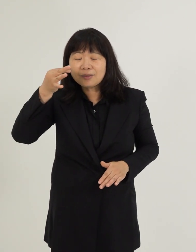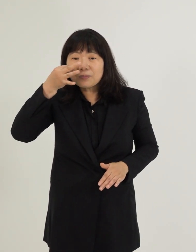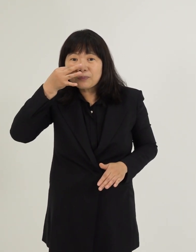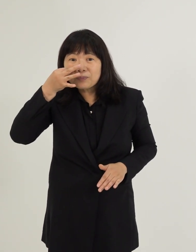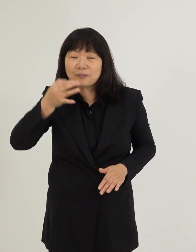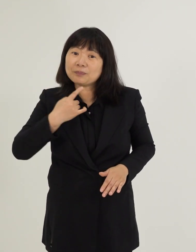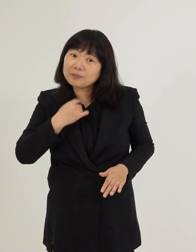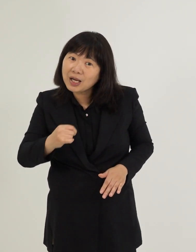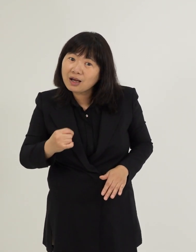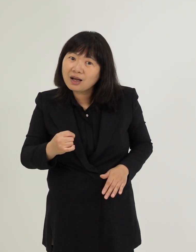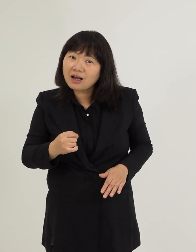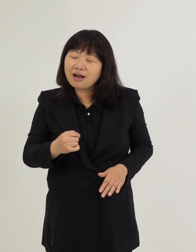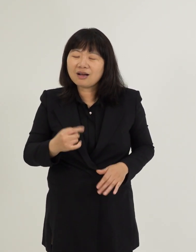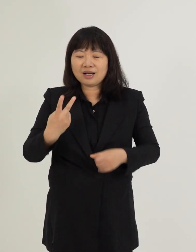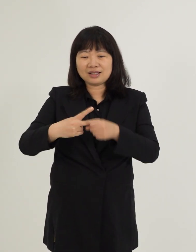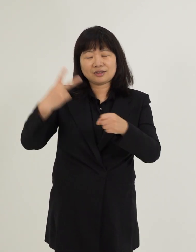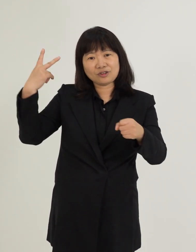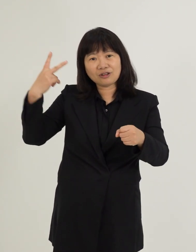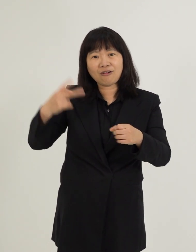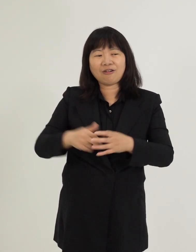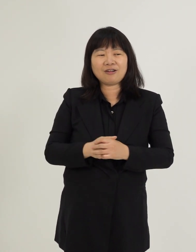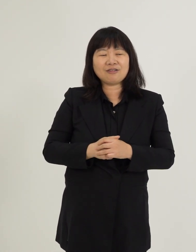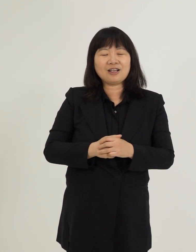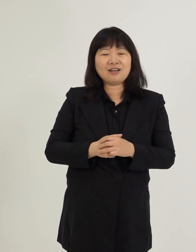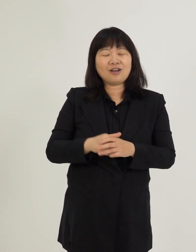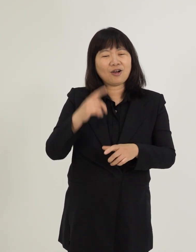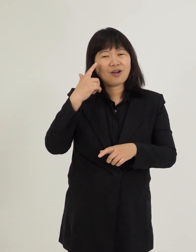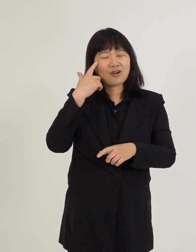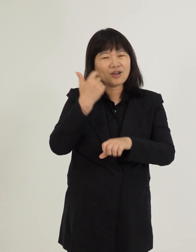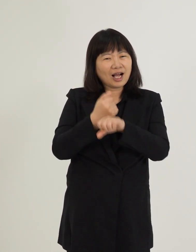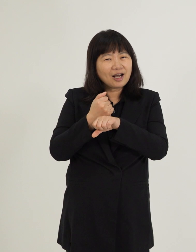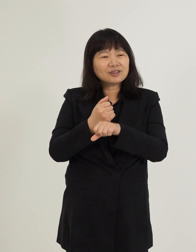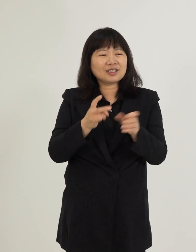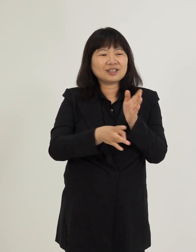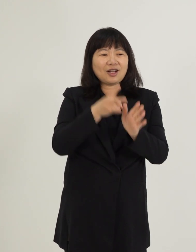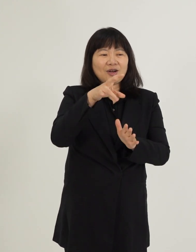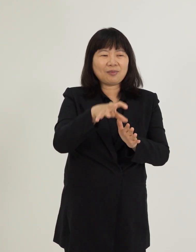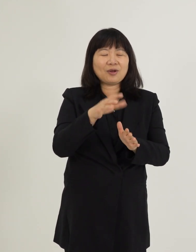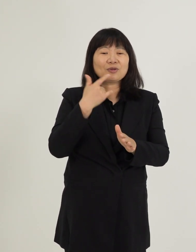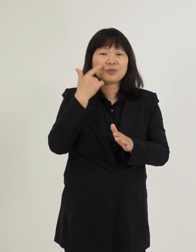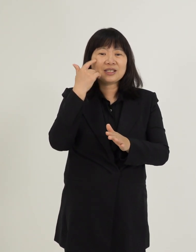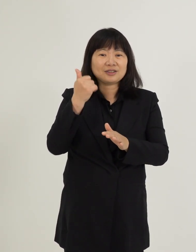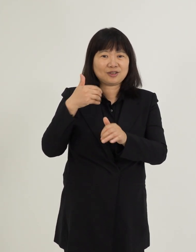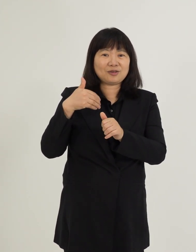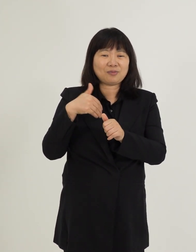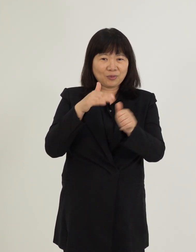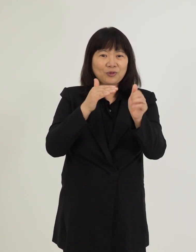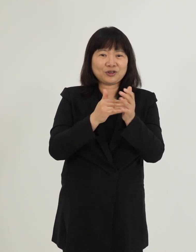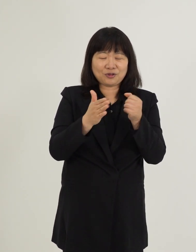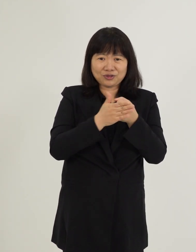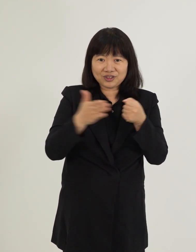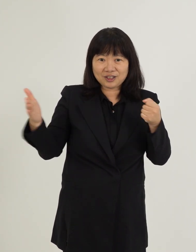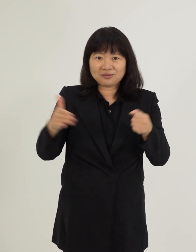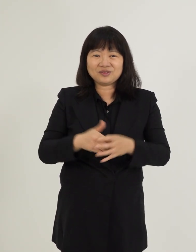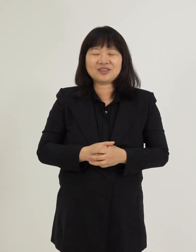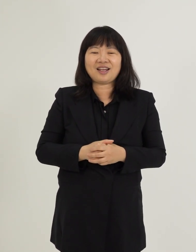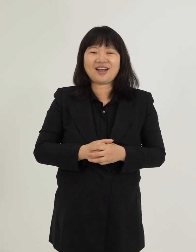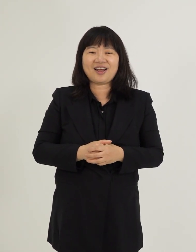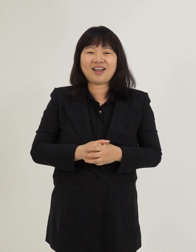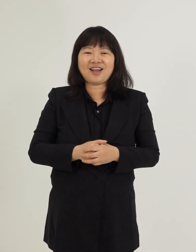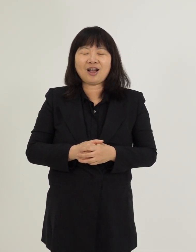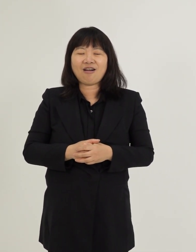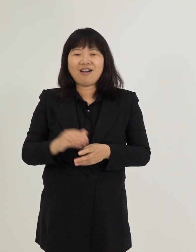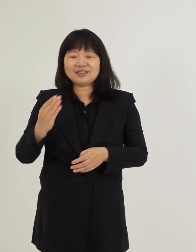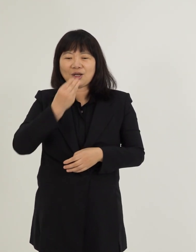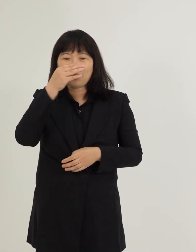우리 여러분들이 그 연구하라고 예루살렘에 우리 목사님들 보내주셔서 그